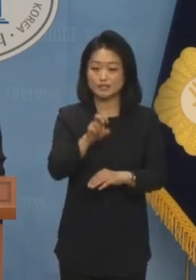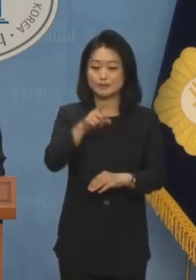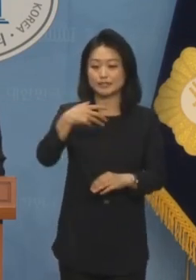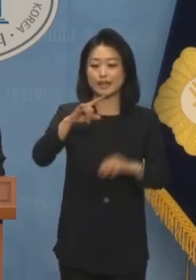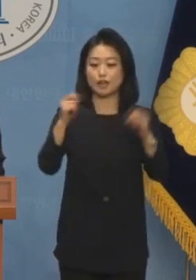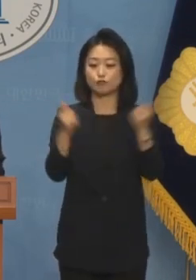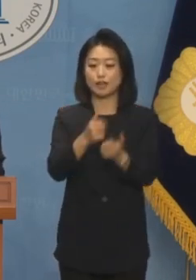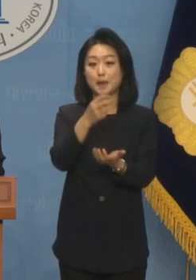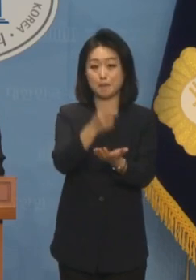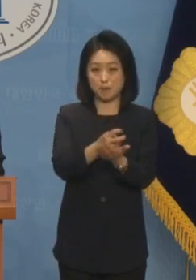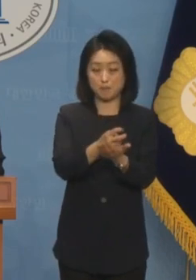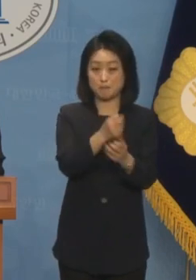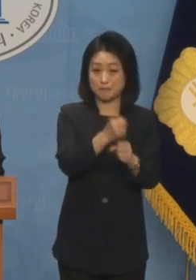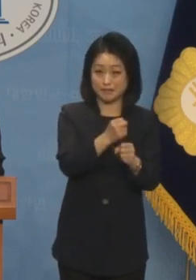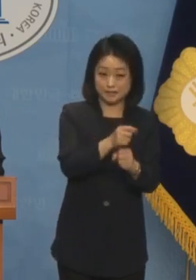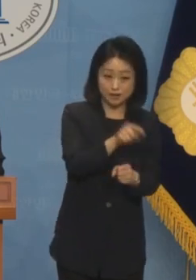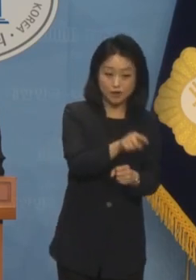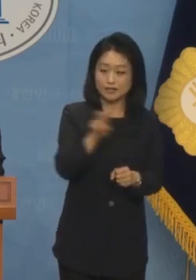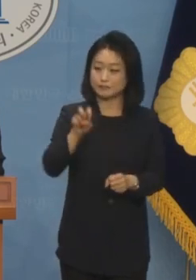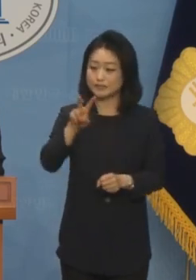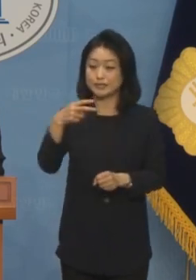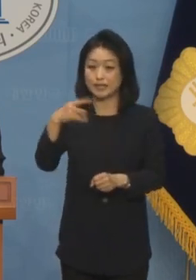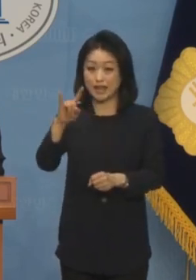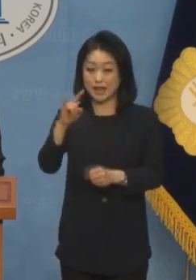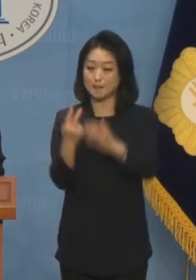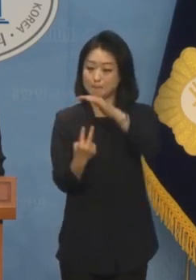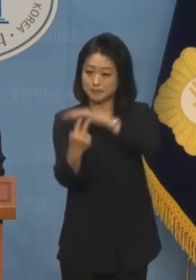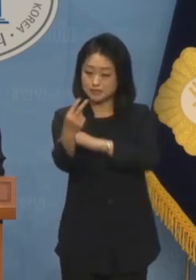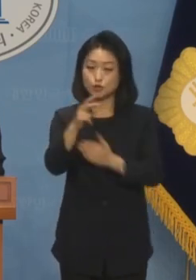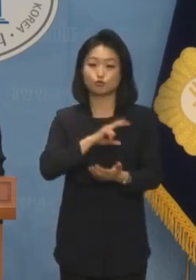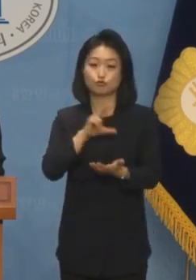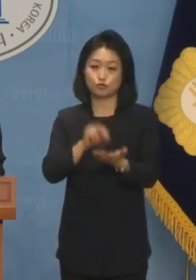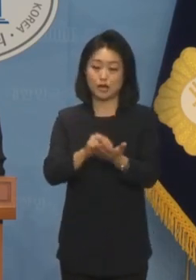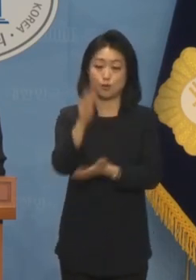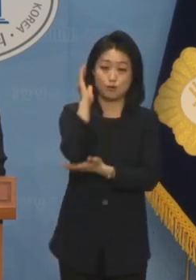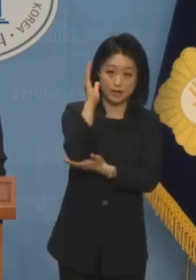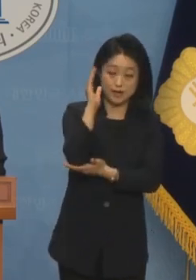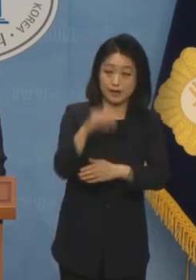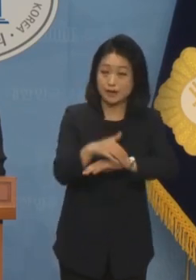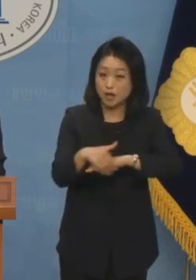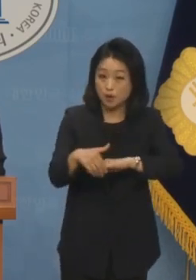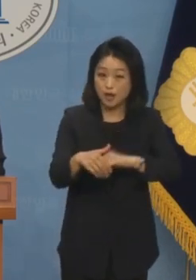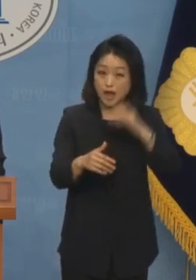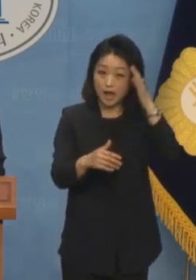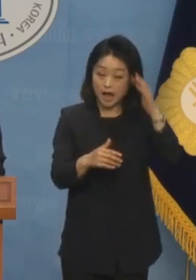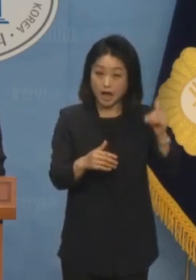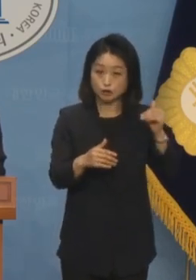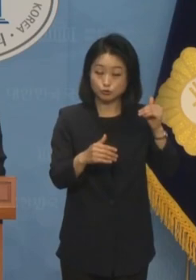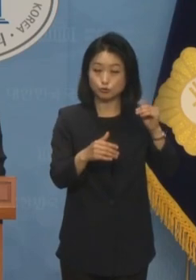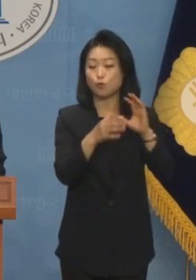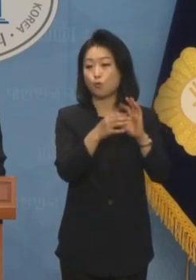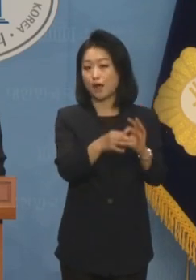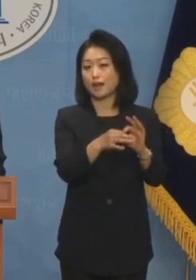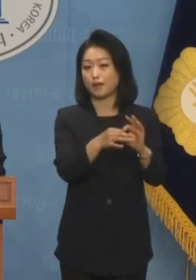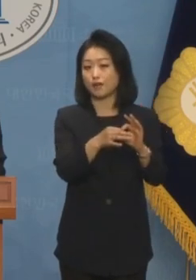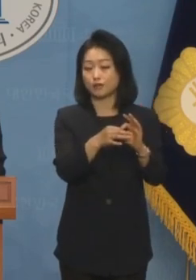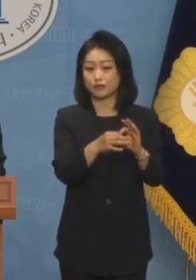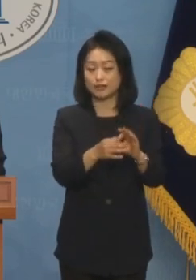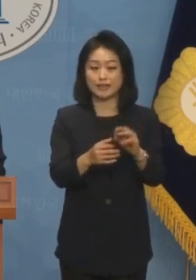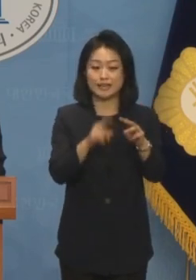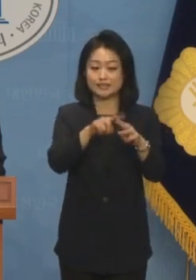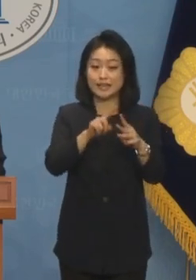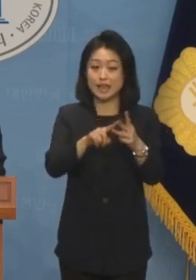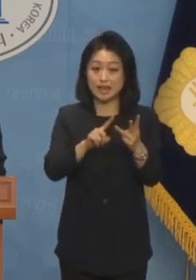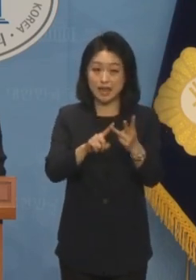국회 입법과 제22대 국회 비전을 주제로 개최되며 한국공포학회 등 3개 학회가